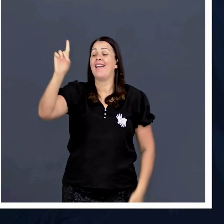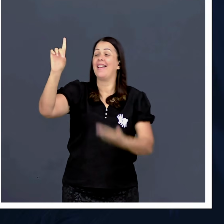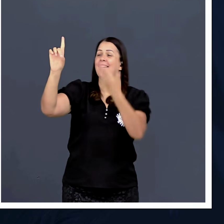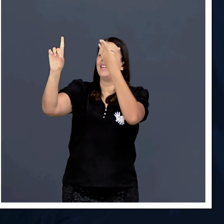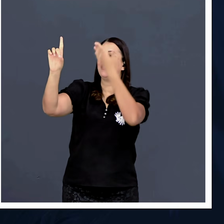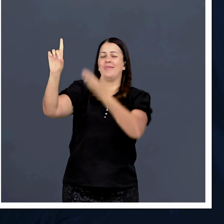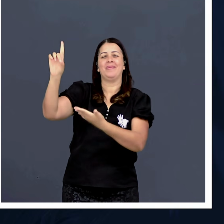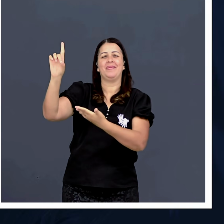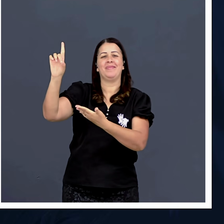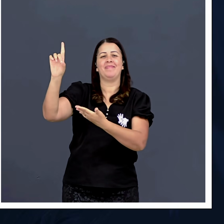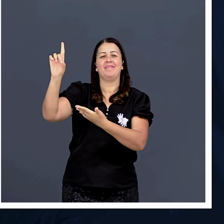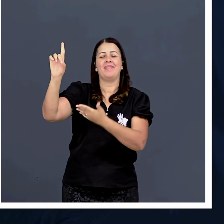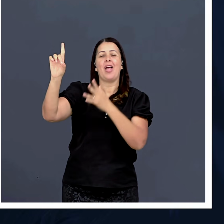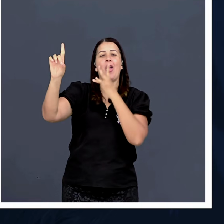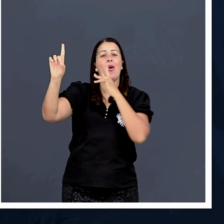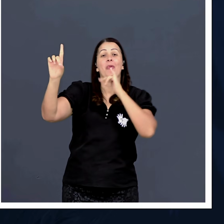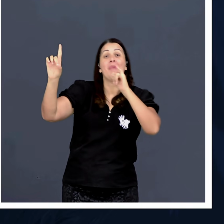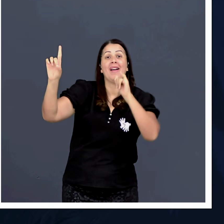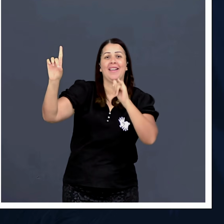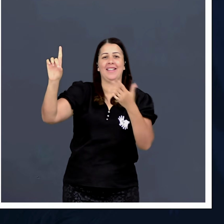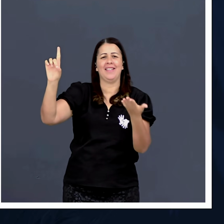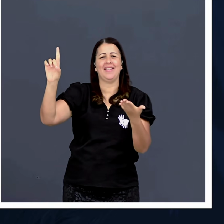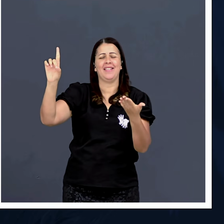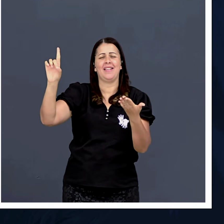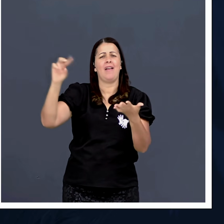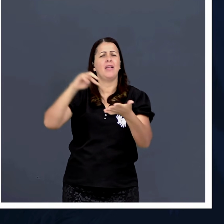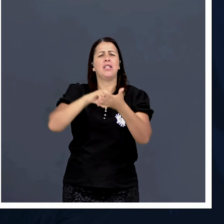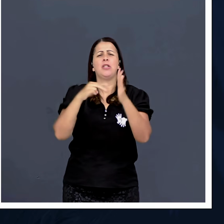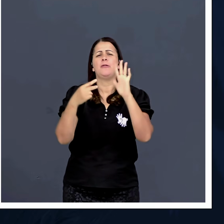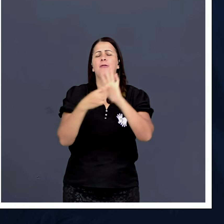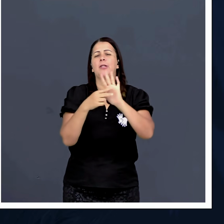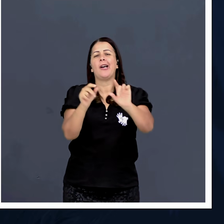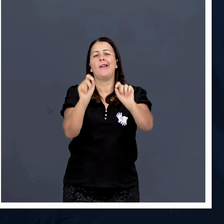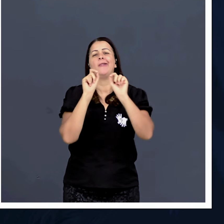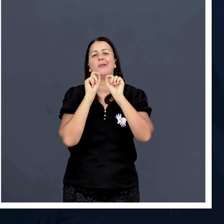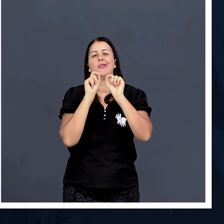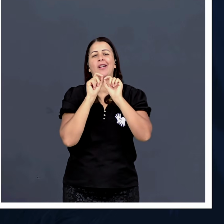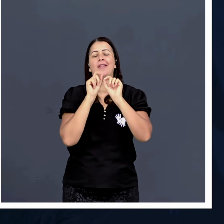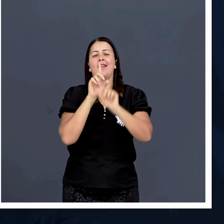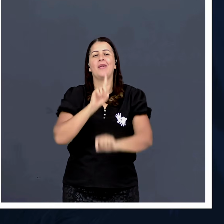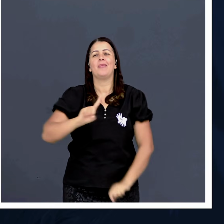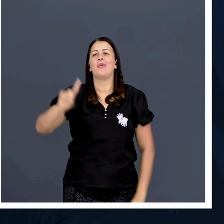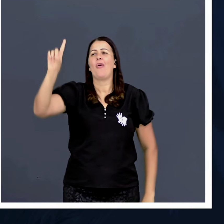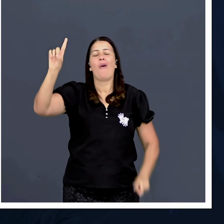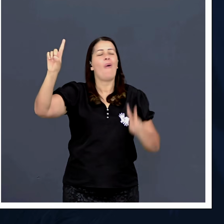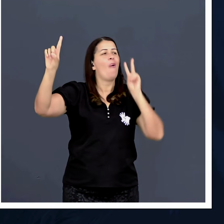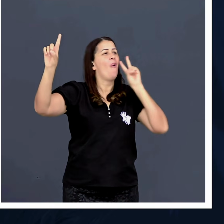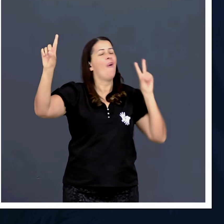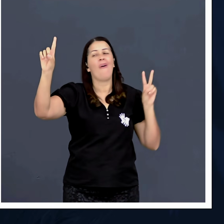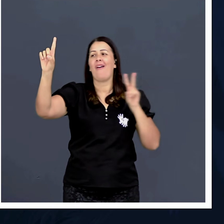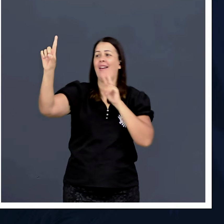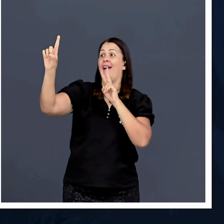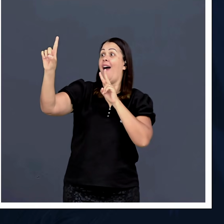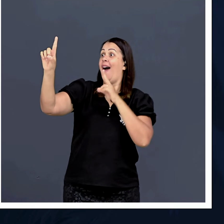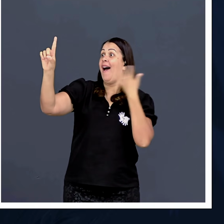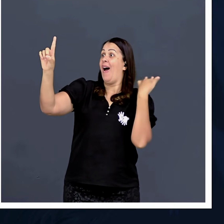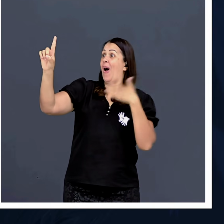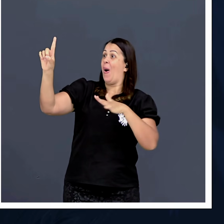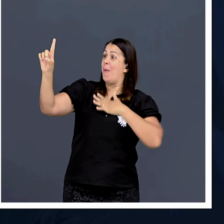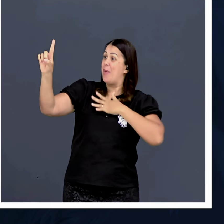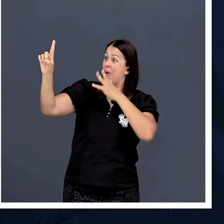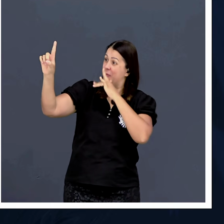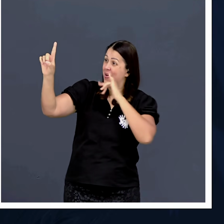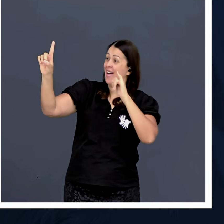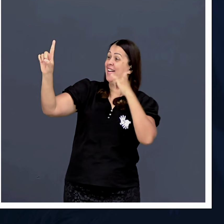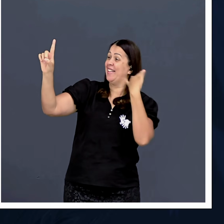Deus Pai. E o que é que isso quer dizer? Olharmos para ele e saber que ele é o nosso Pai.